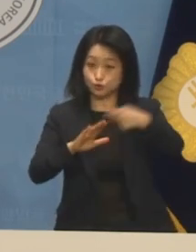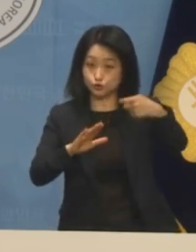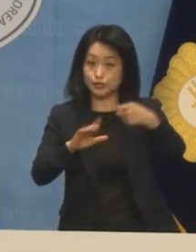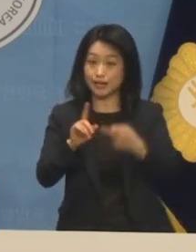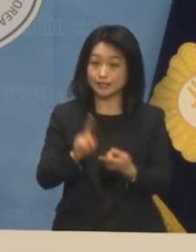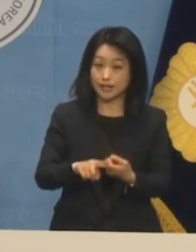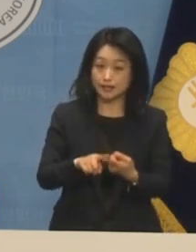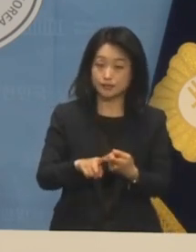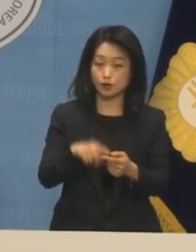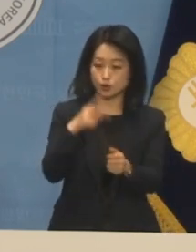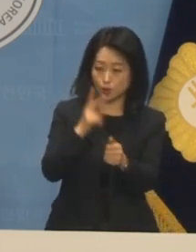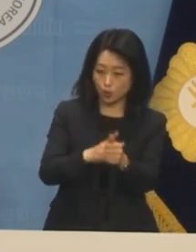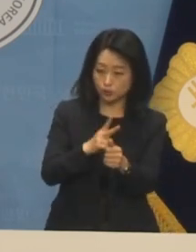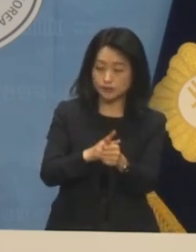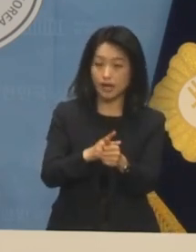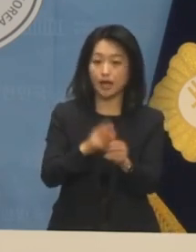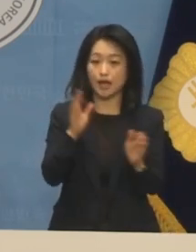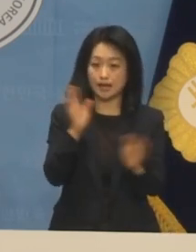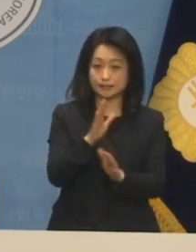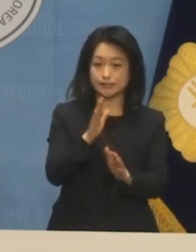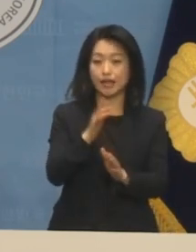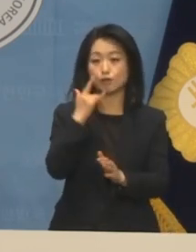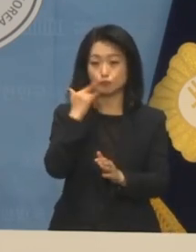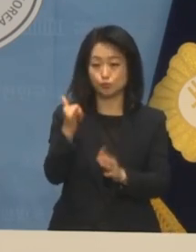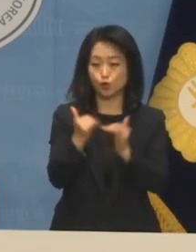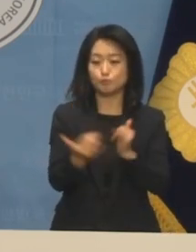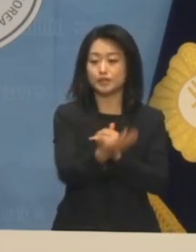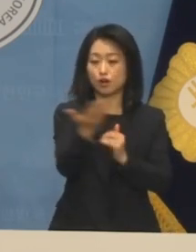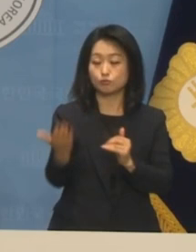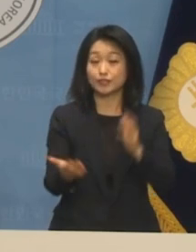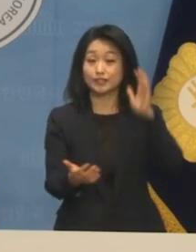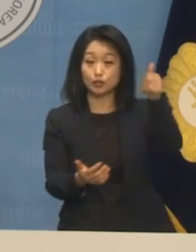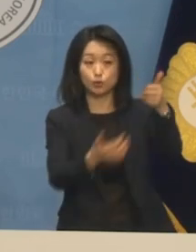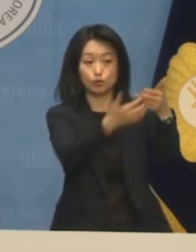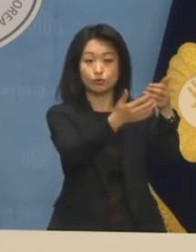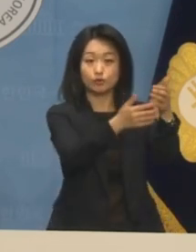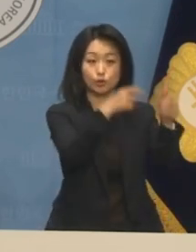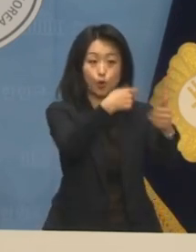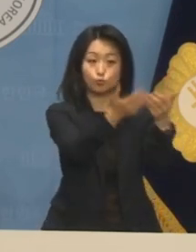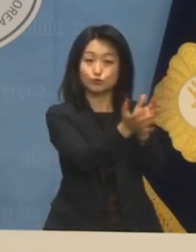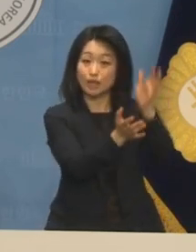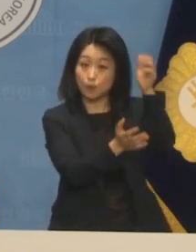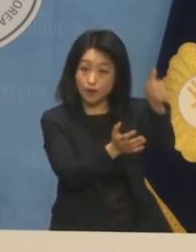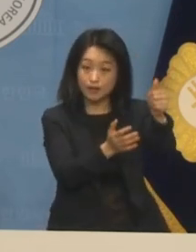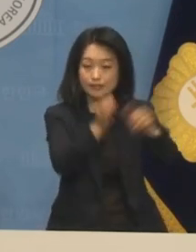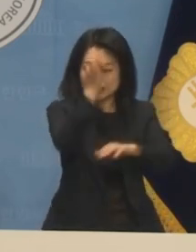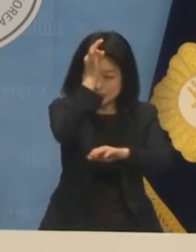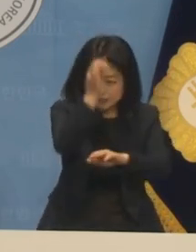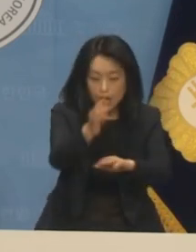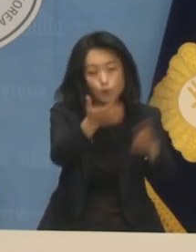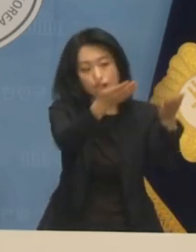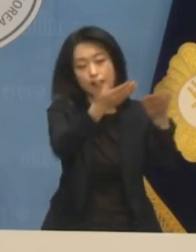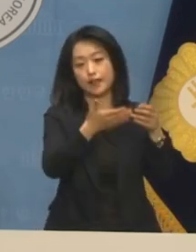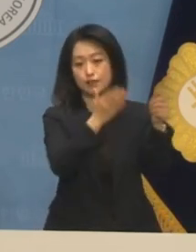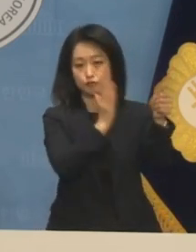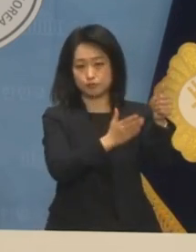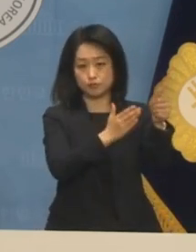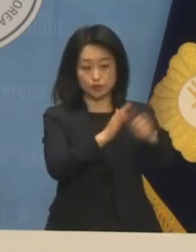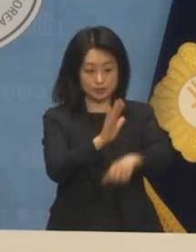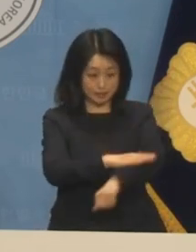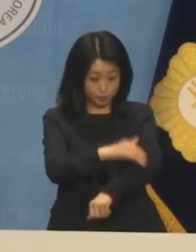물론 학생, 학부모, 국민에게 대통령 장관이 직접 대국민 사과하고